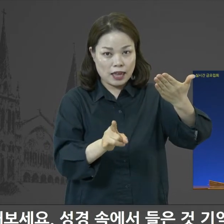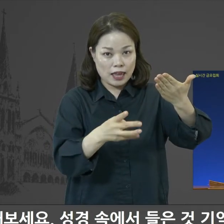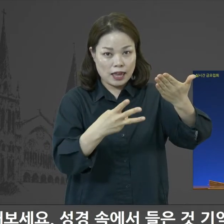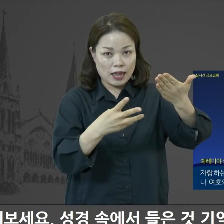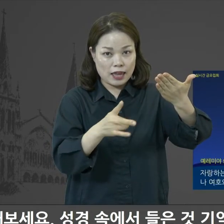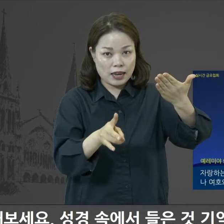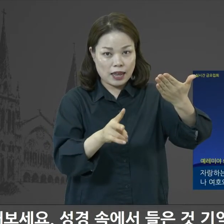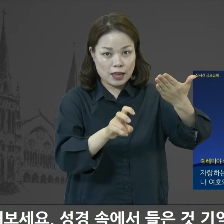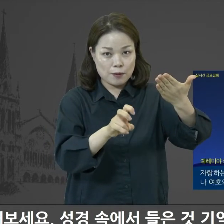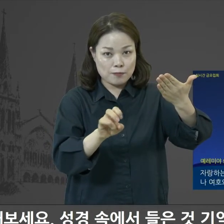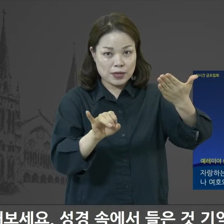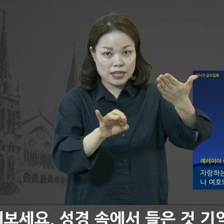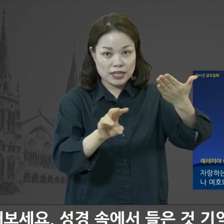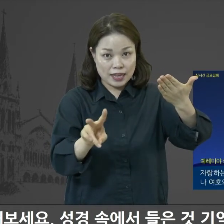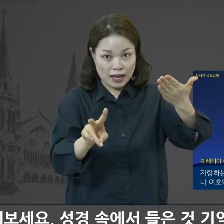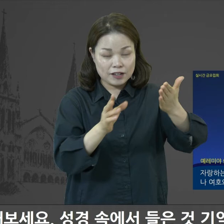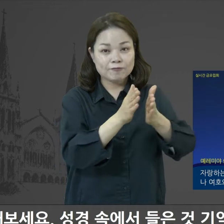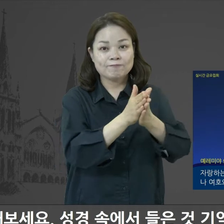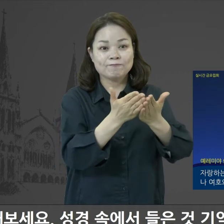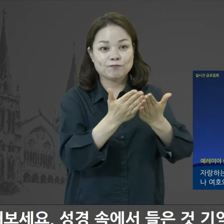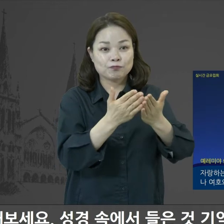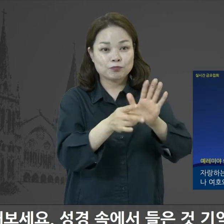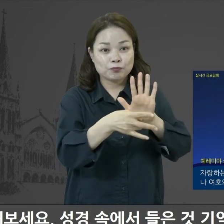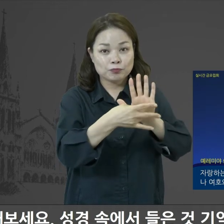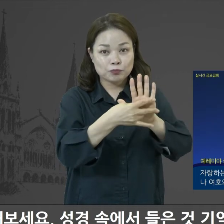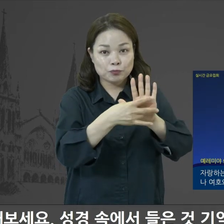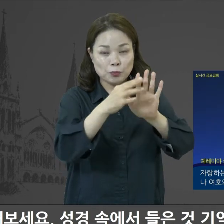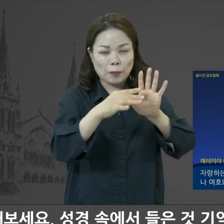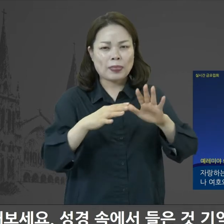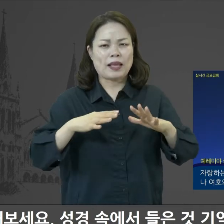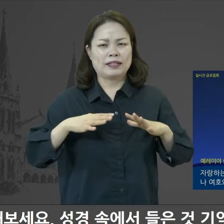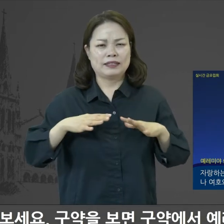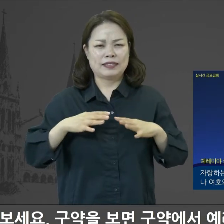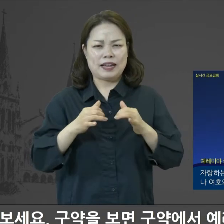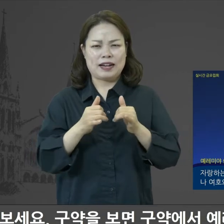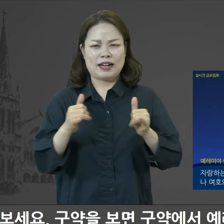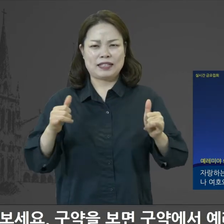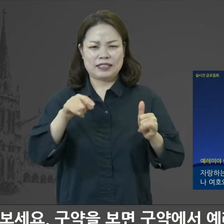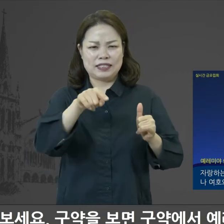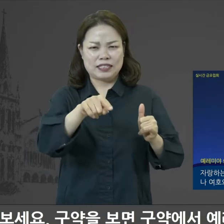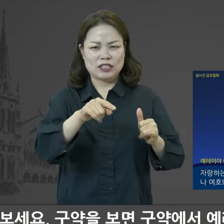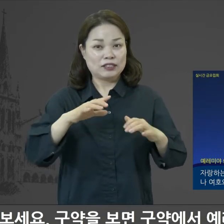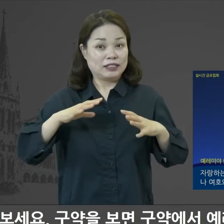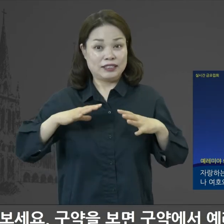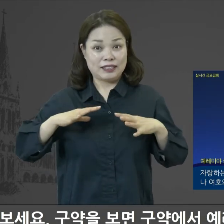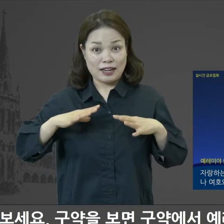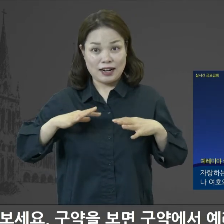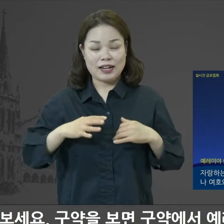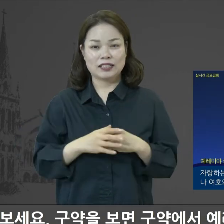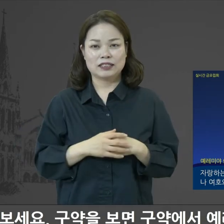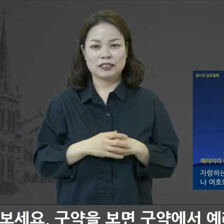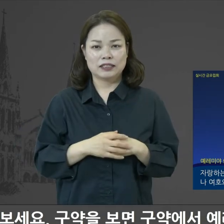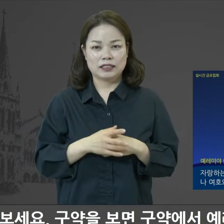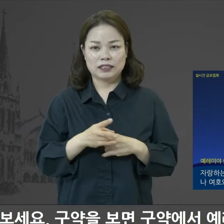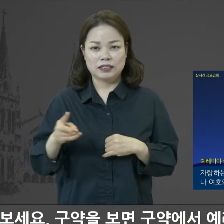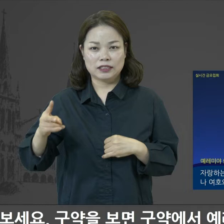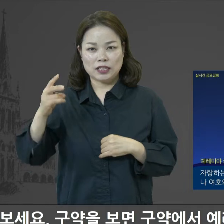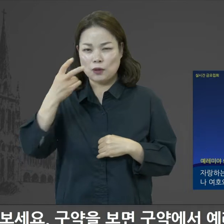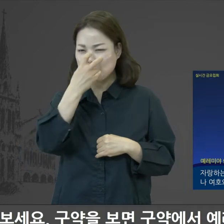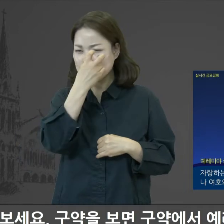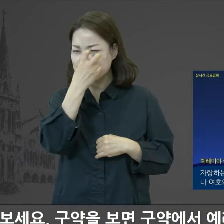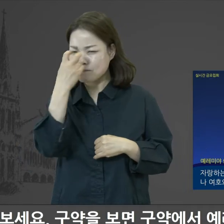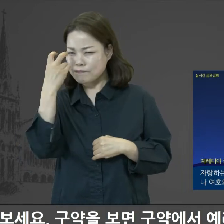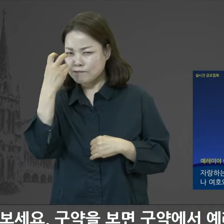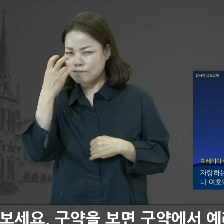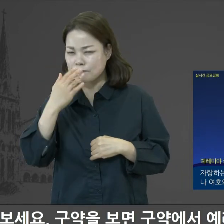되어 있습니다. 같이 한번 보십시다. 자, 읽으십시다. 자랑하는 자는 이것으로 자랑할지니 곧